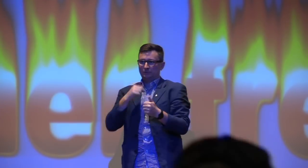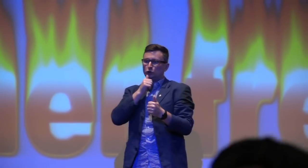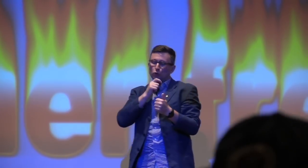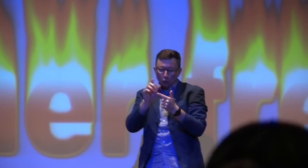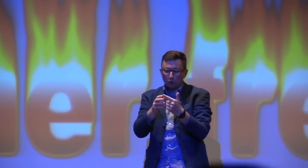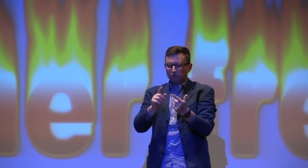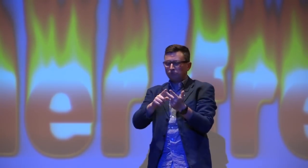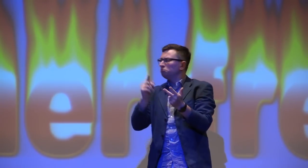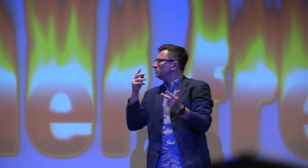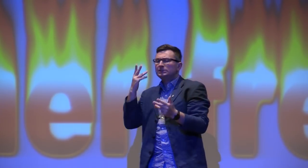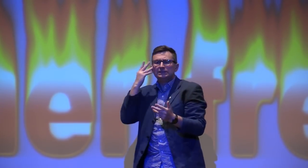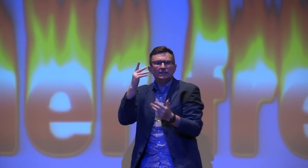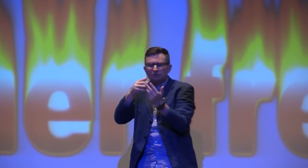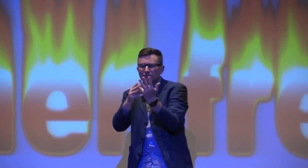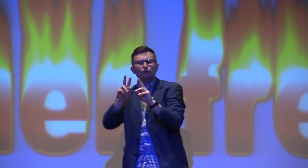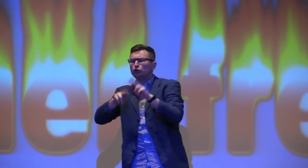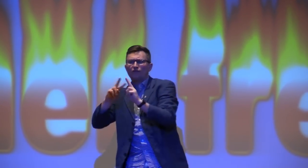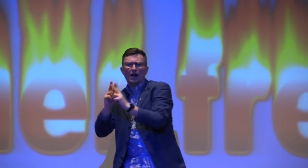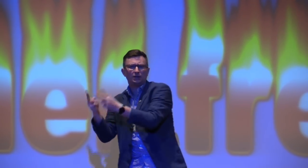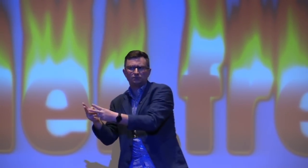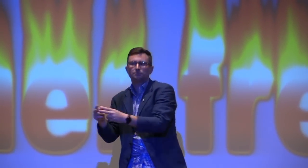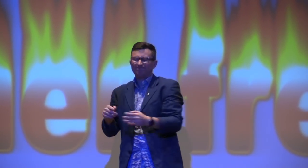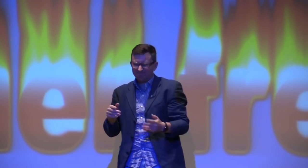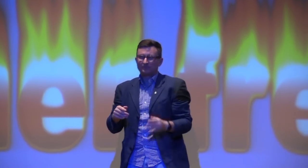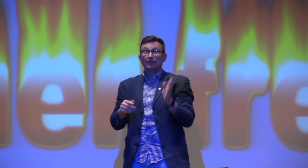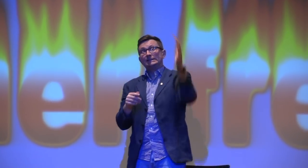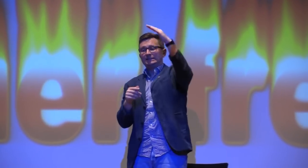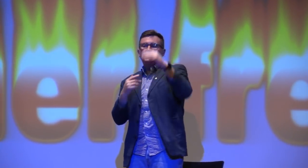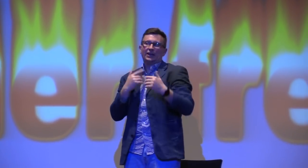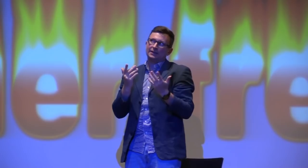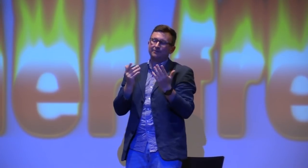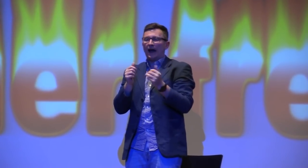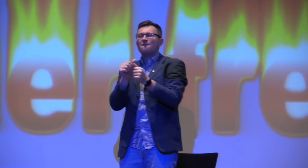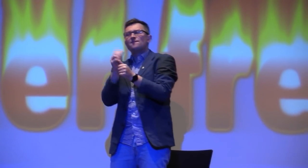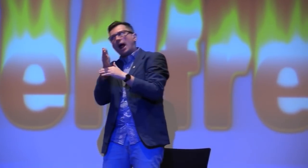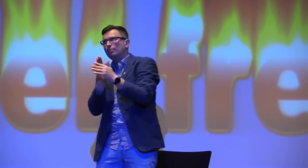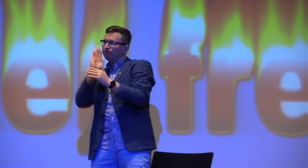Konnten wir bei der Deutschen Gesellschaft den Antrag stellen, die das dann eben weitergeleitet haben.